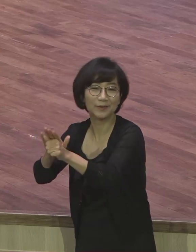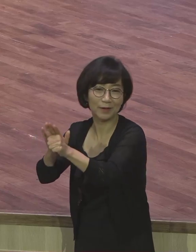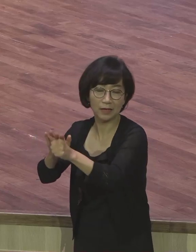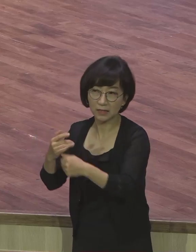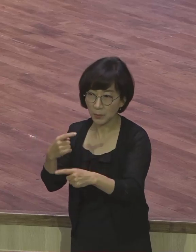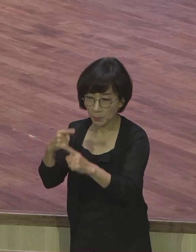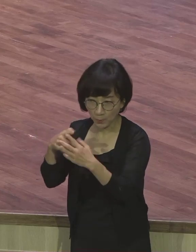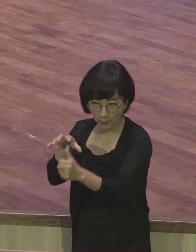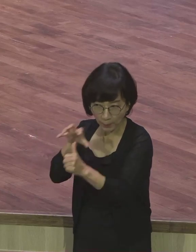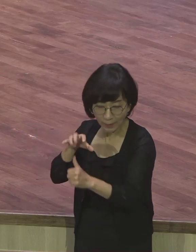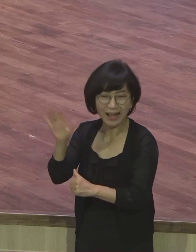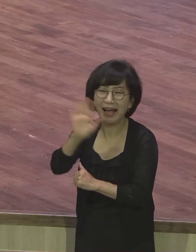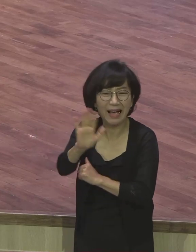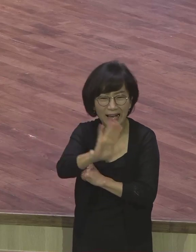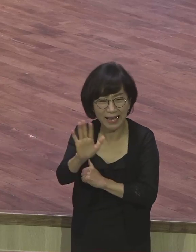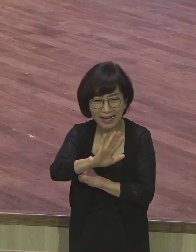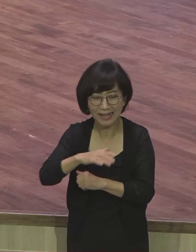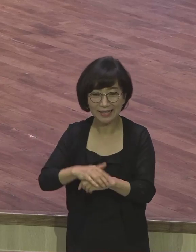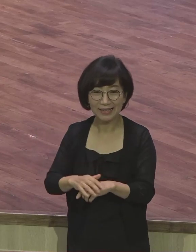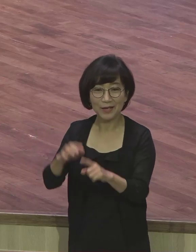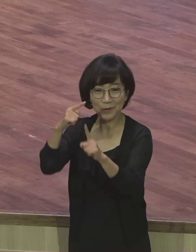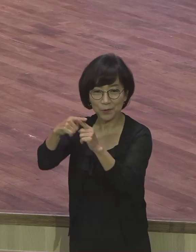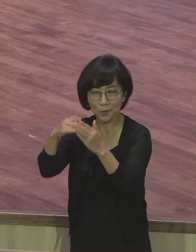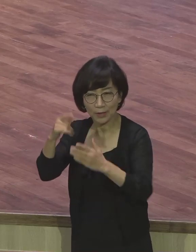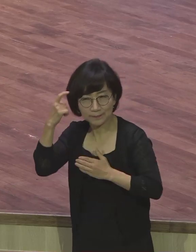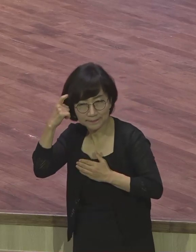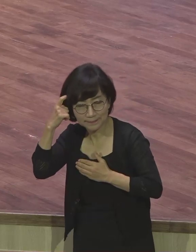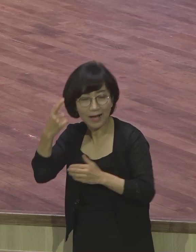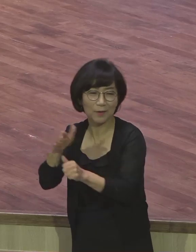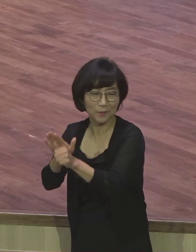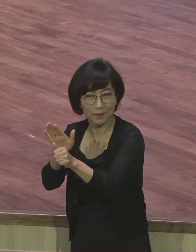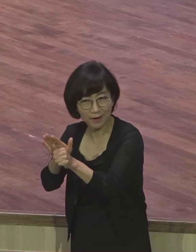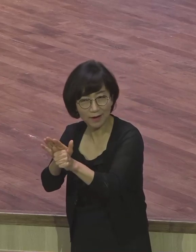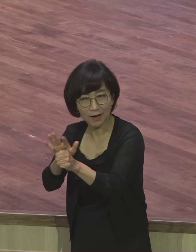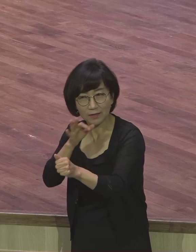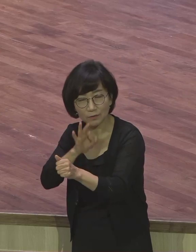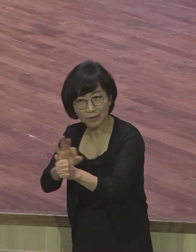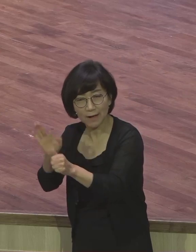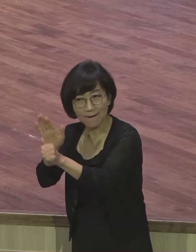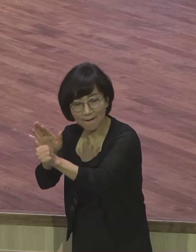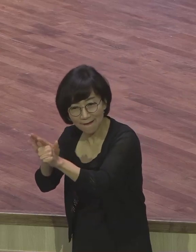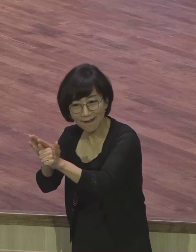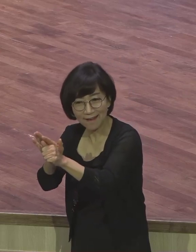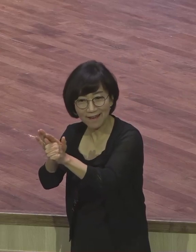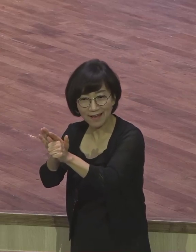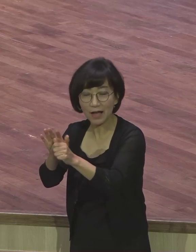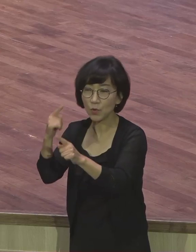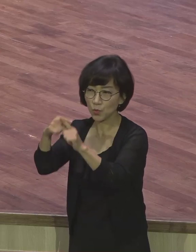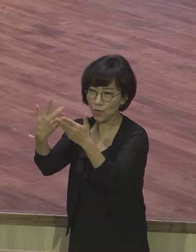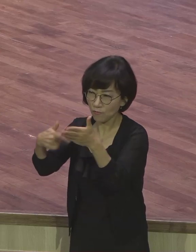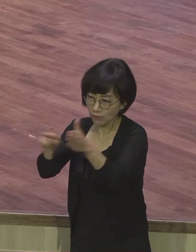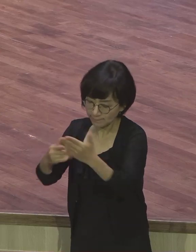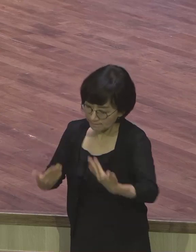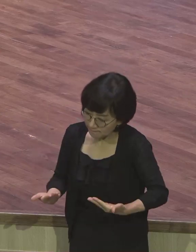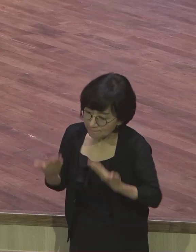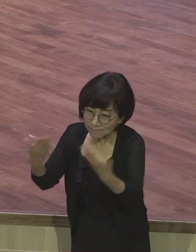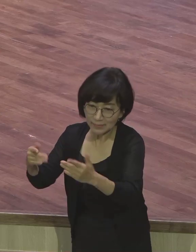교회를 이용하는 것이 아니라 교회를 생각하고 교회에 유익을 주고 교회를 도우고 교회를 위해 사는